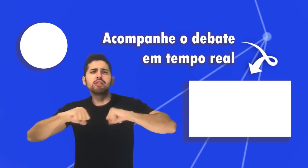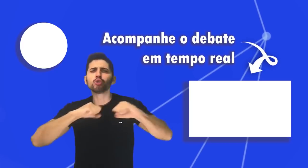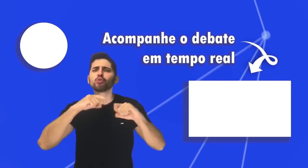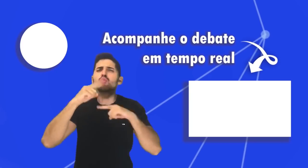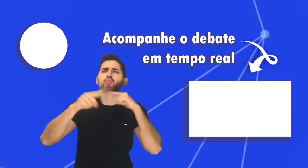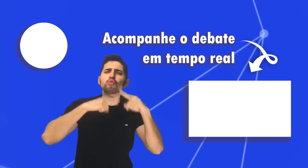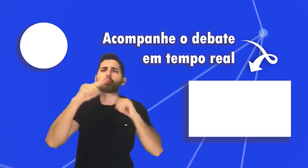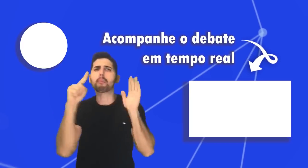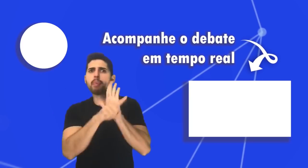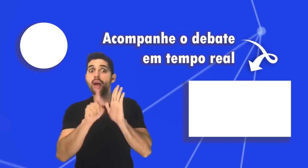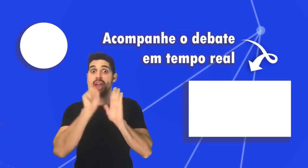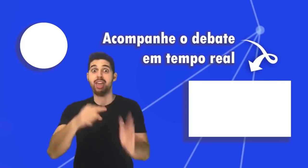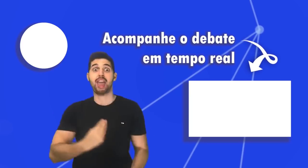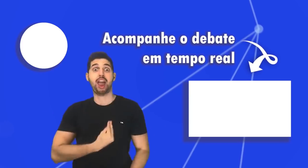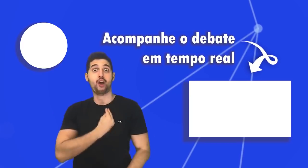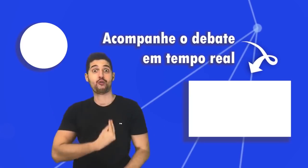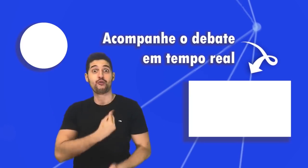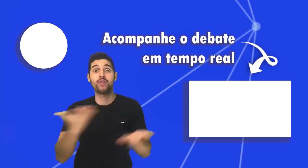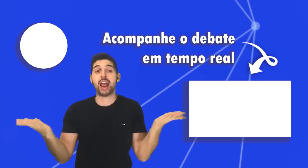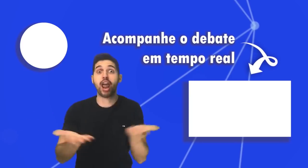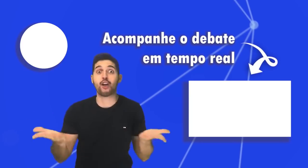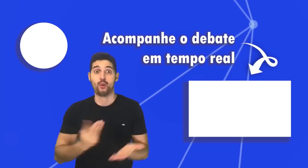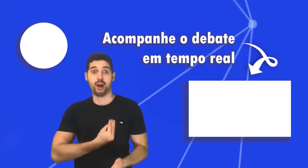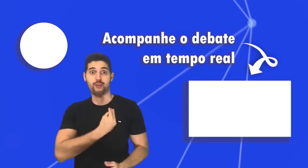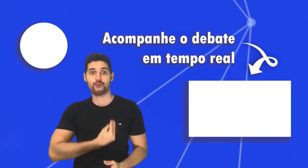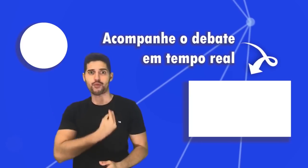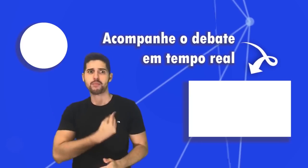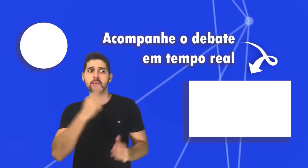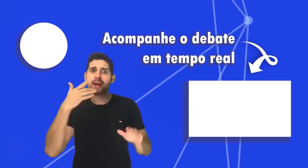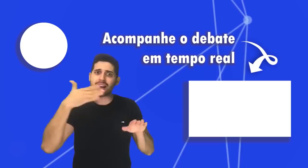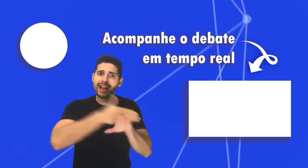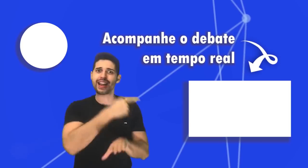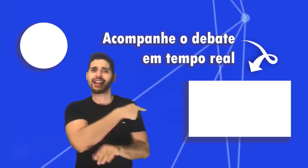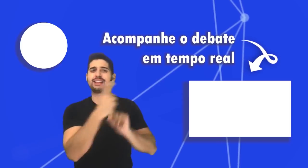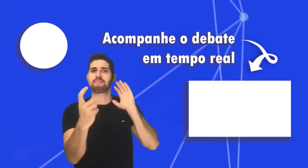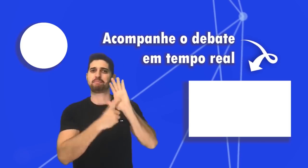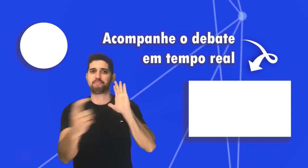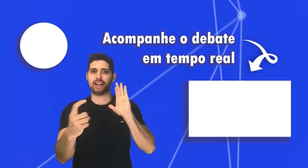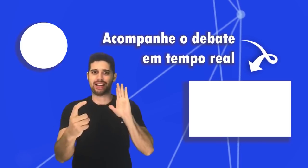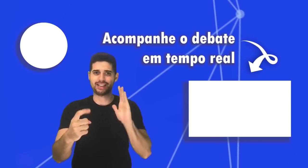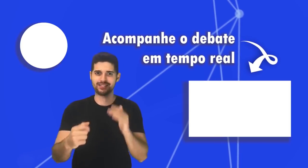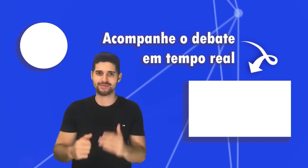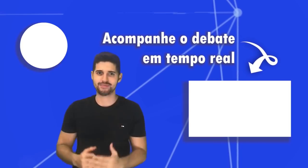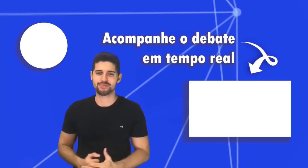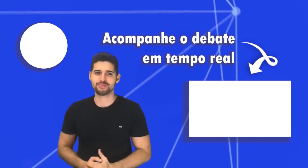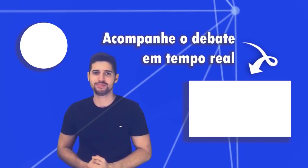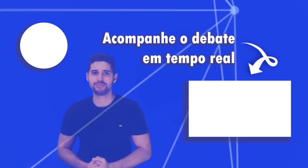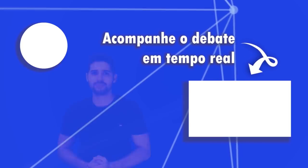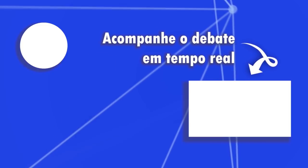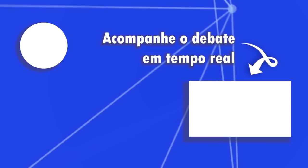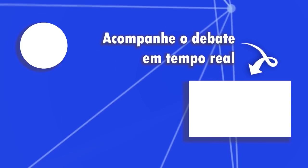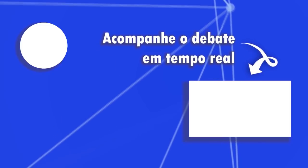passar mais informações e também teremos o debate para que você possa tirar suas dúvidas. É ao vivo, tá bom?